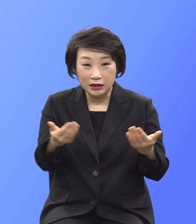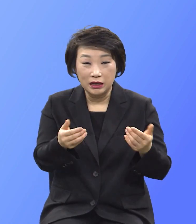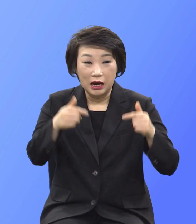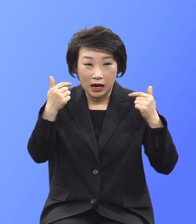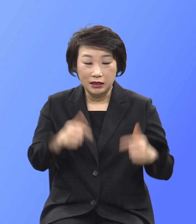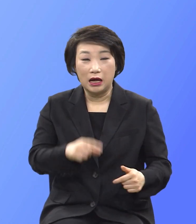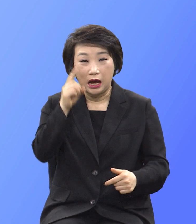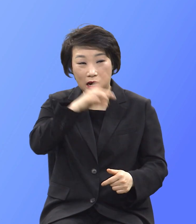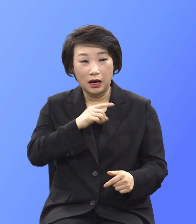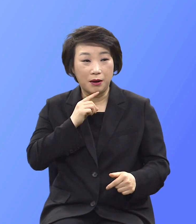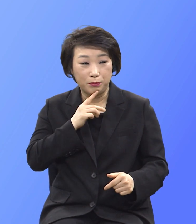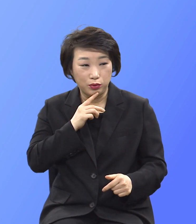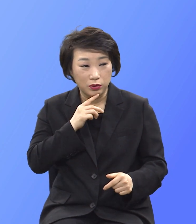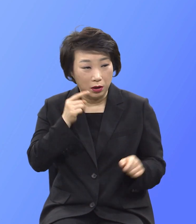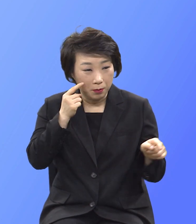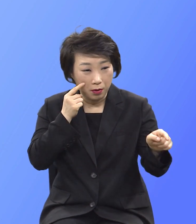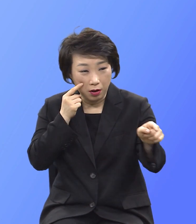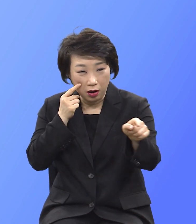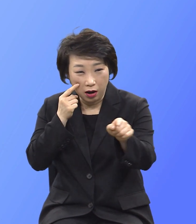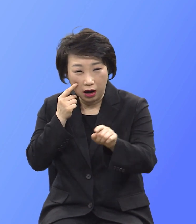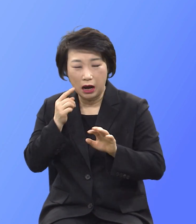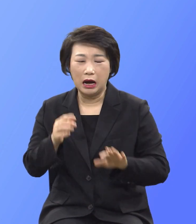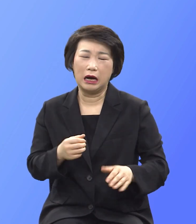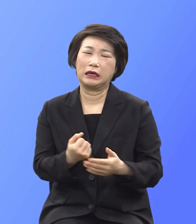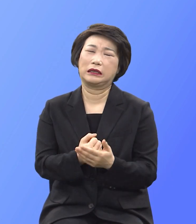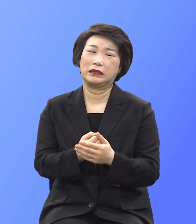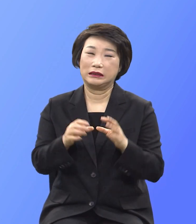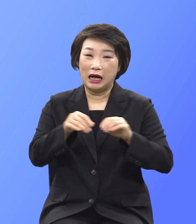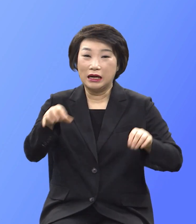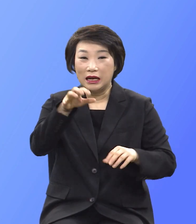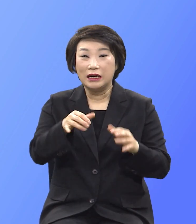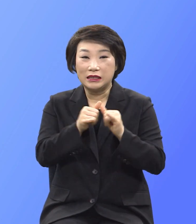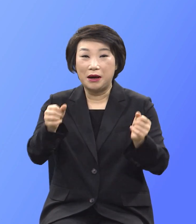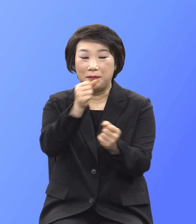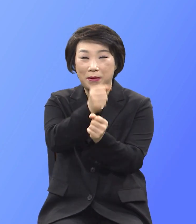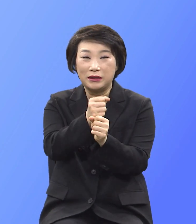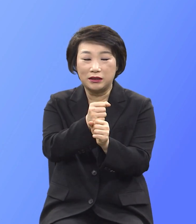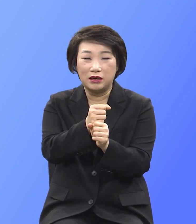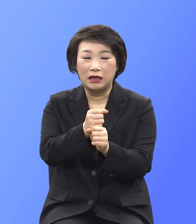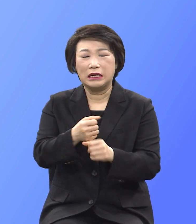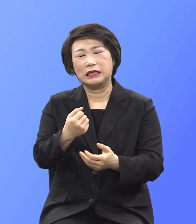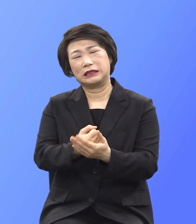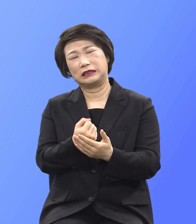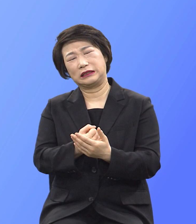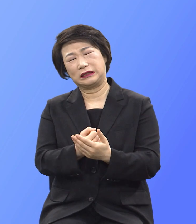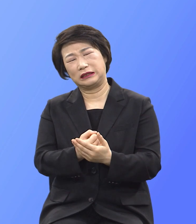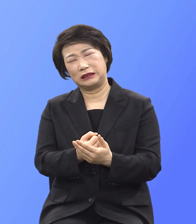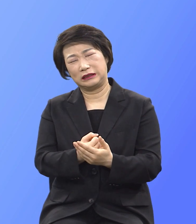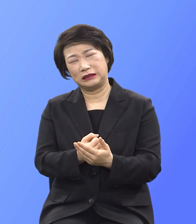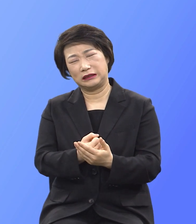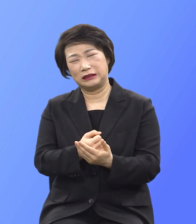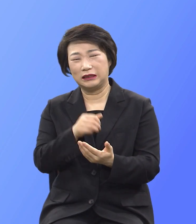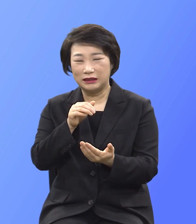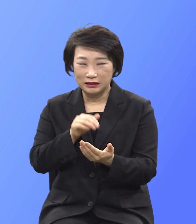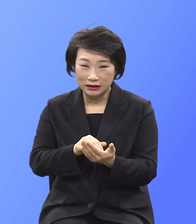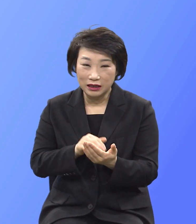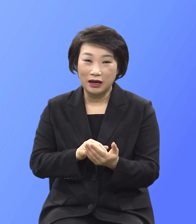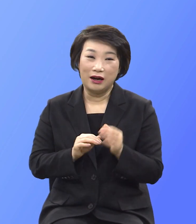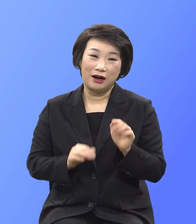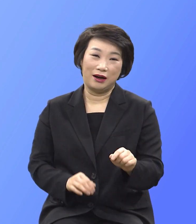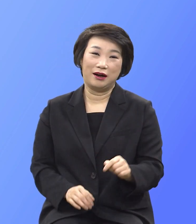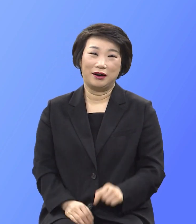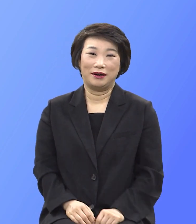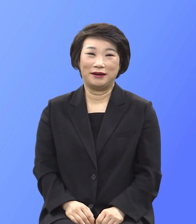것이 항상 악할 뿐임을 보시고 땅 위에 사람 지으셨음을 한탄하사 땅에 사람